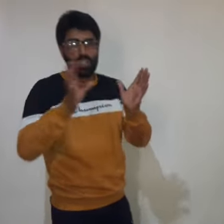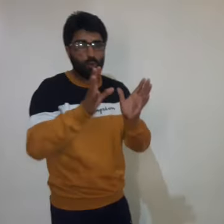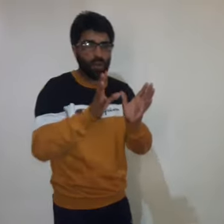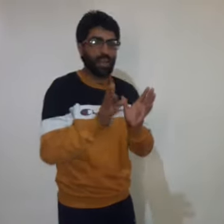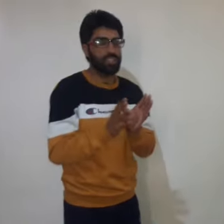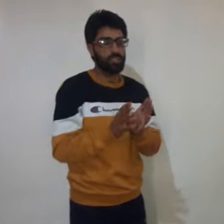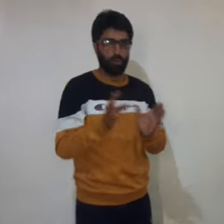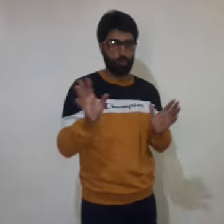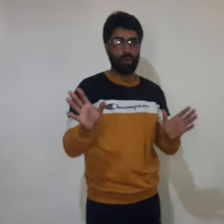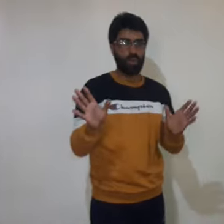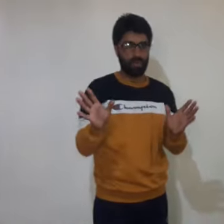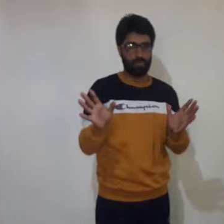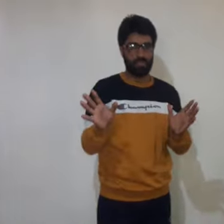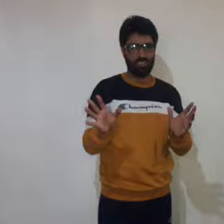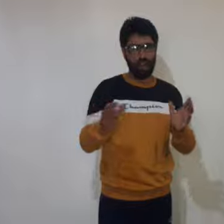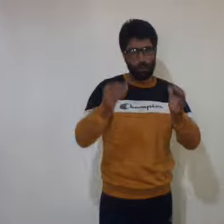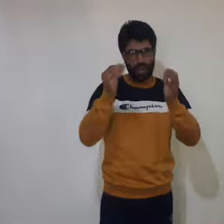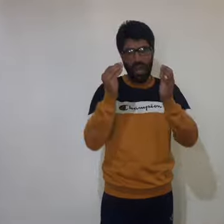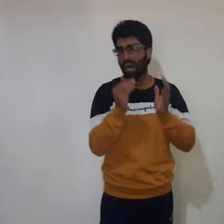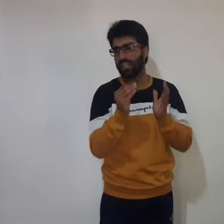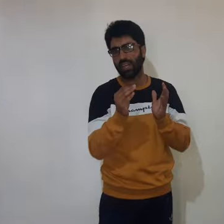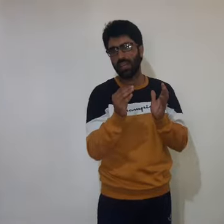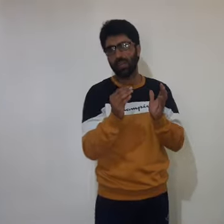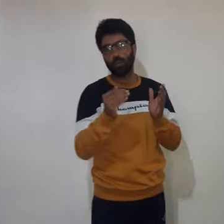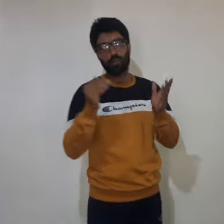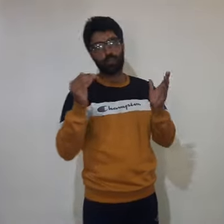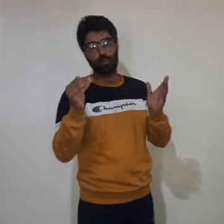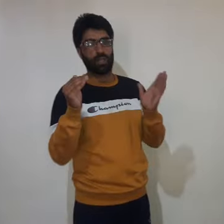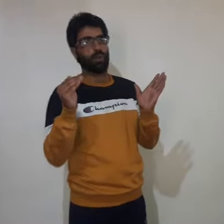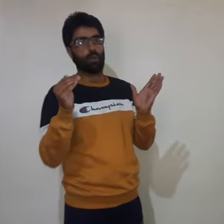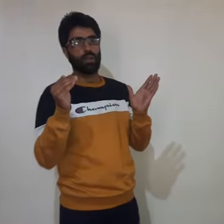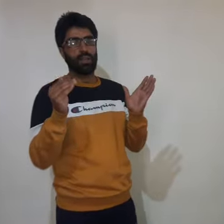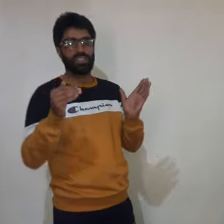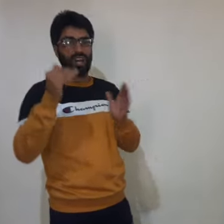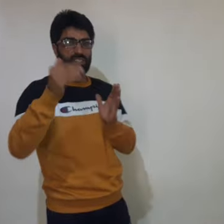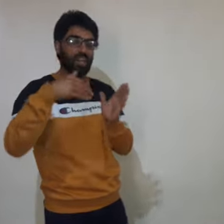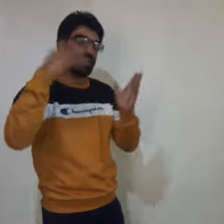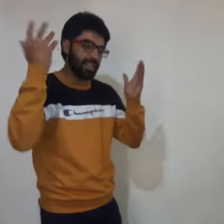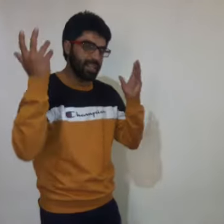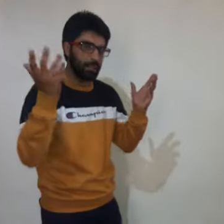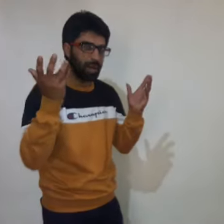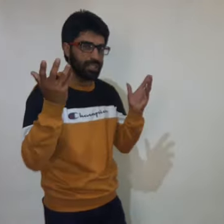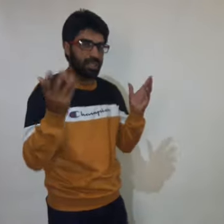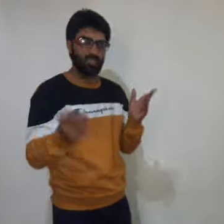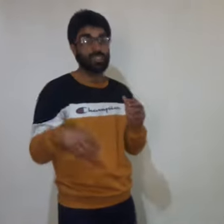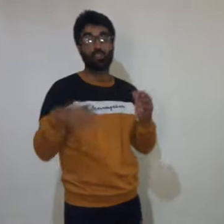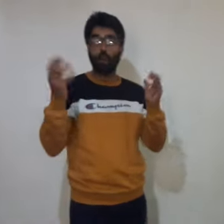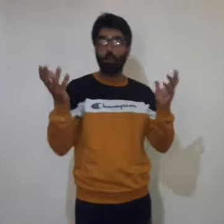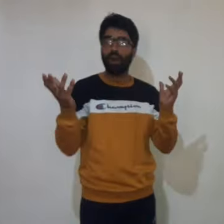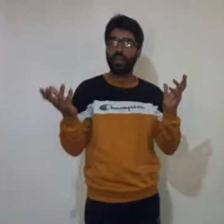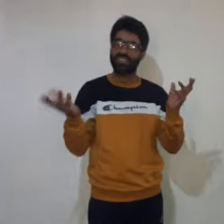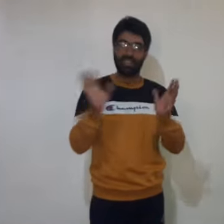वॉश योर हैंड्स रेगुलरली। जो अपने हाथ है वो धोते रहो 4-4 घंटे के बाद विद सोप और